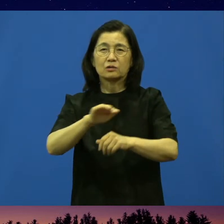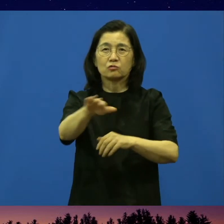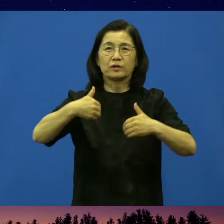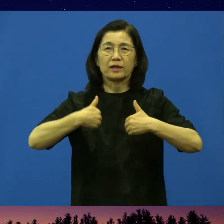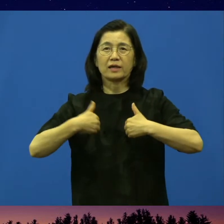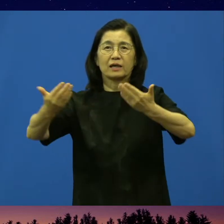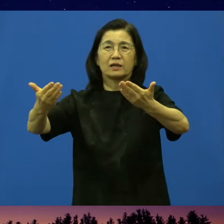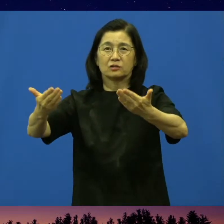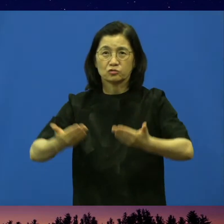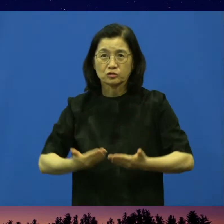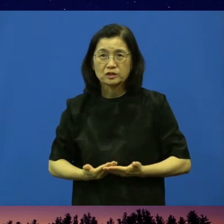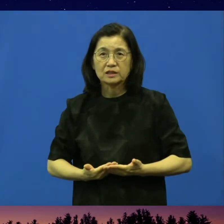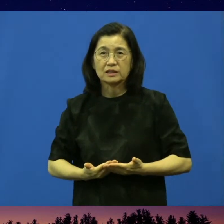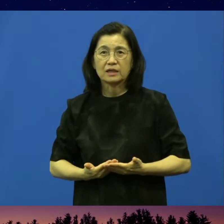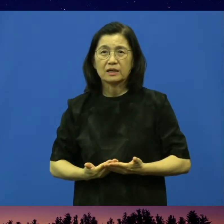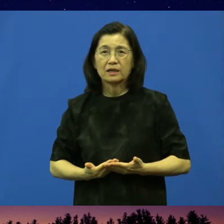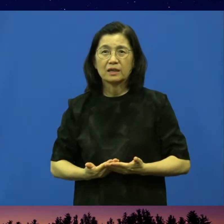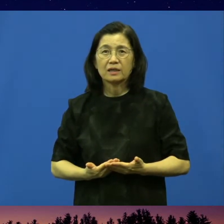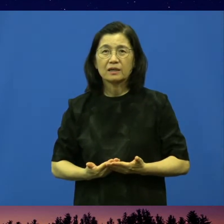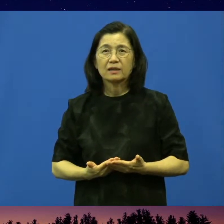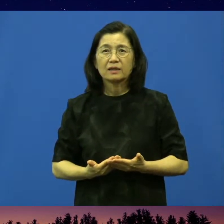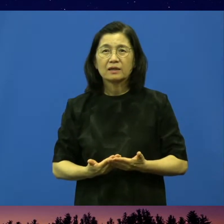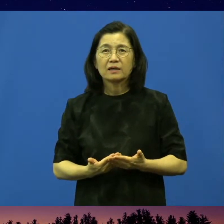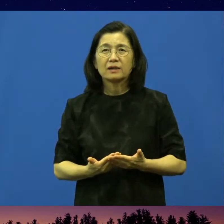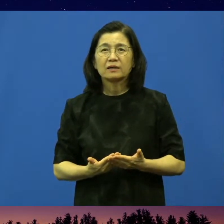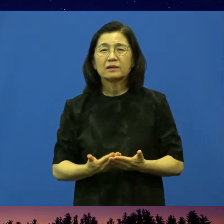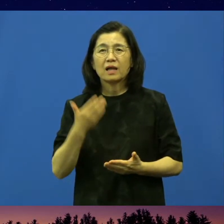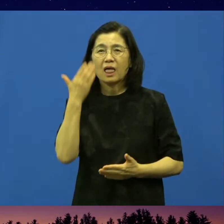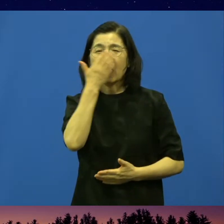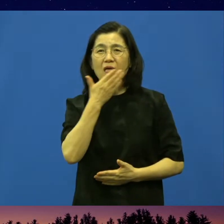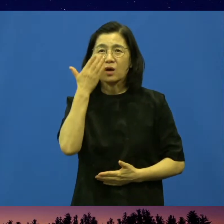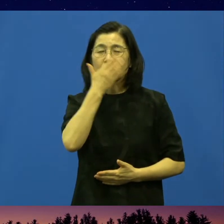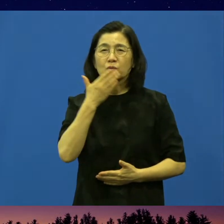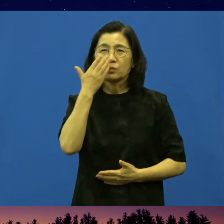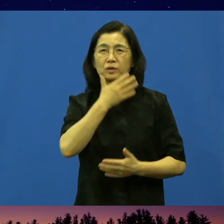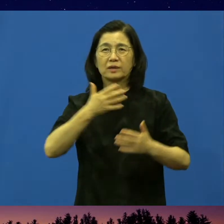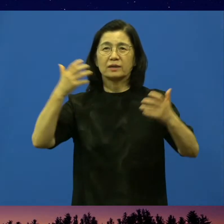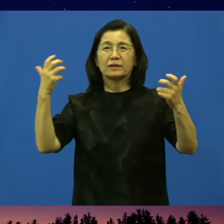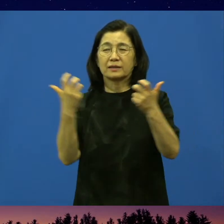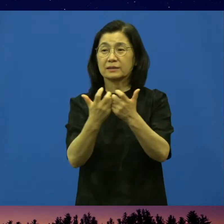주시리라. 이는 과연 젖과 꿀이 흐르는 땅입니다.